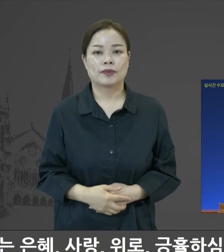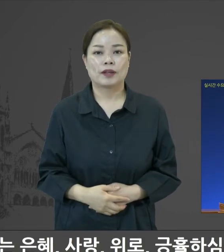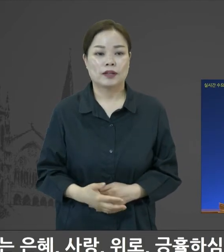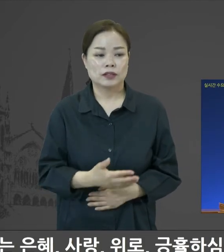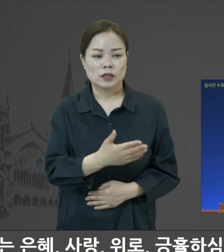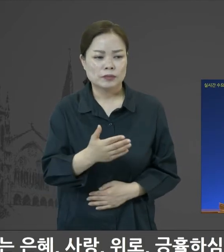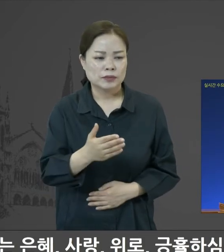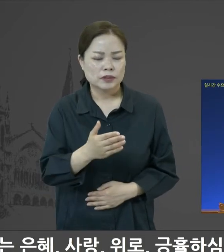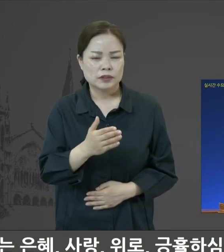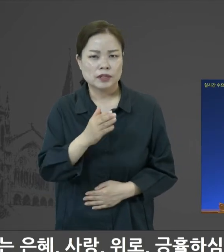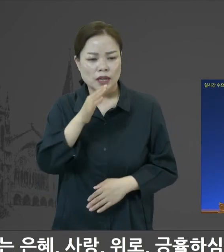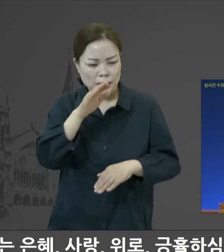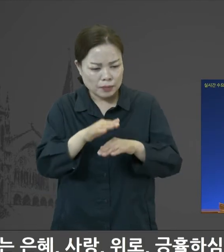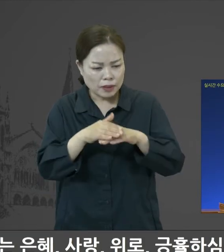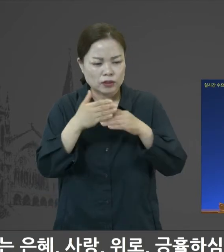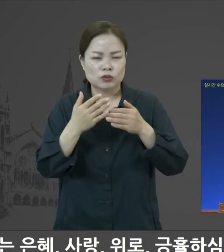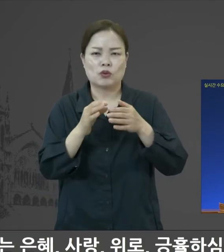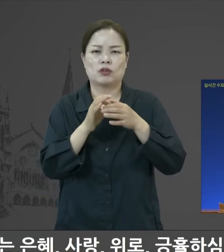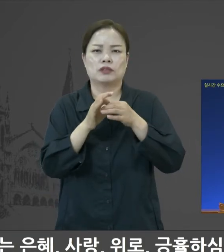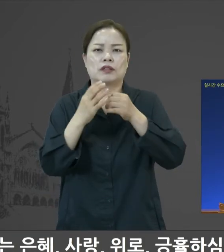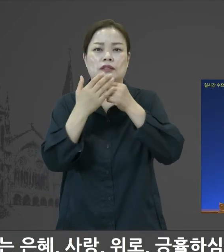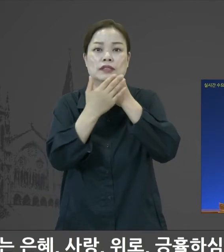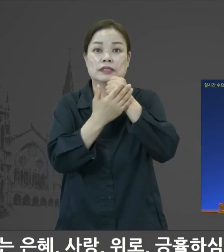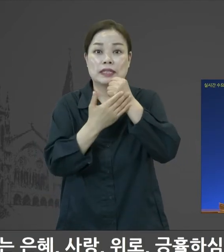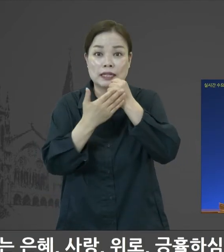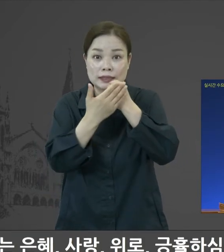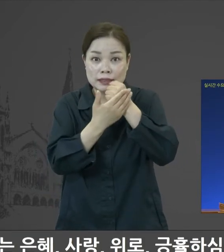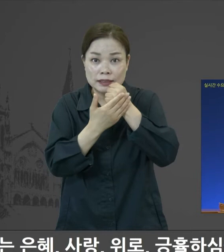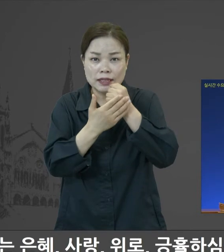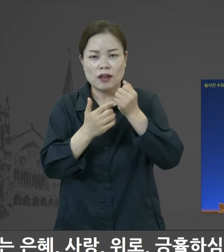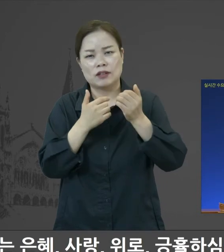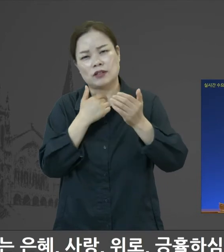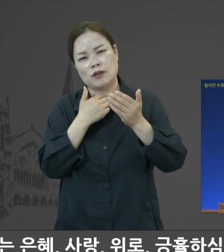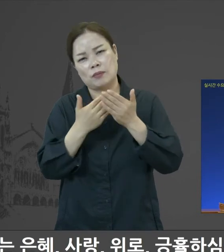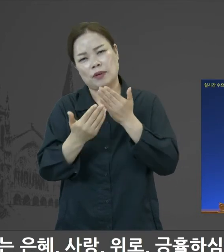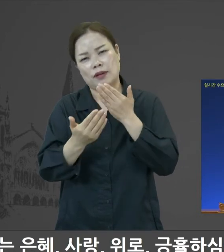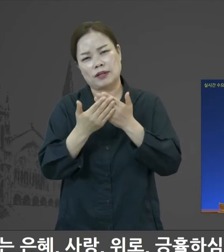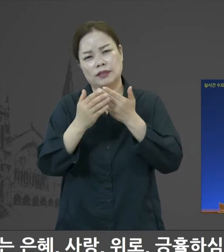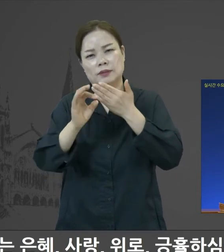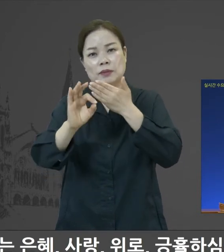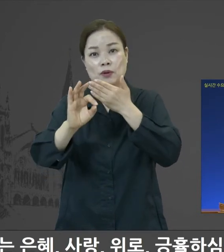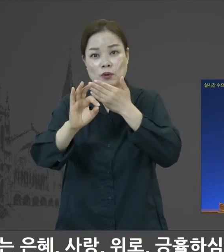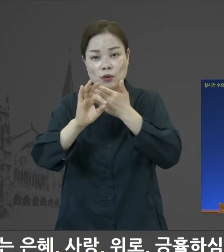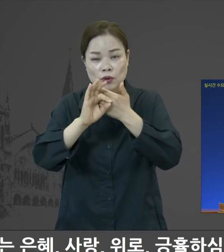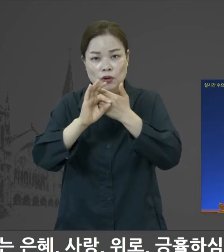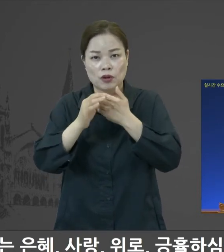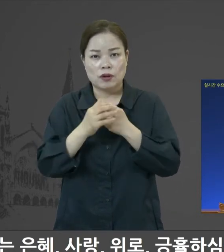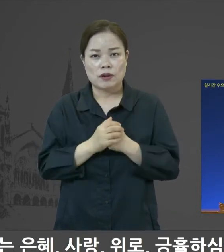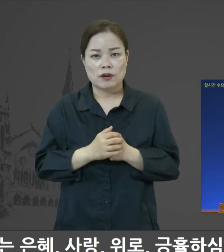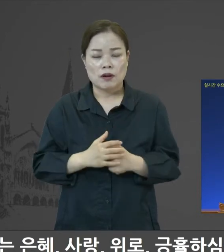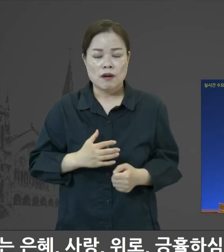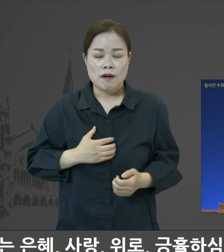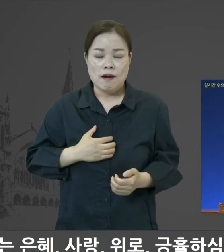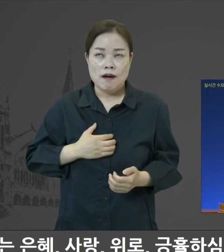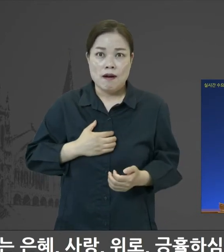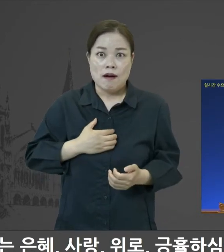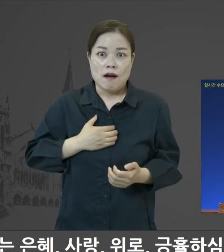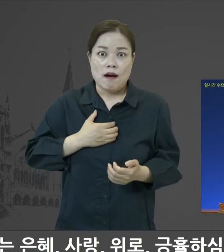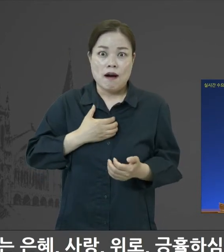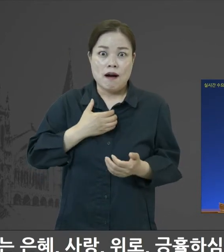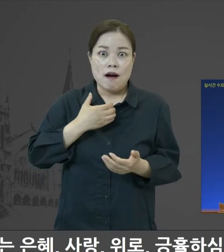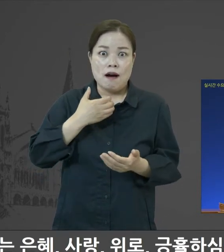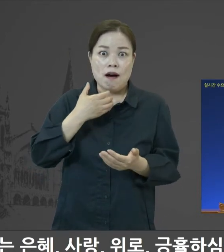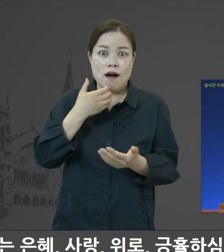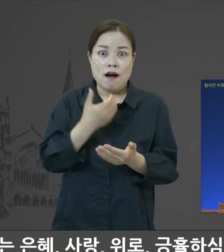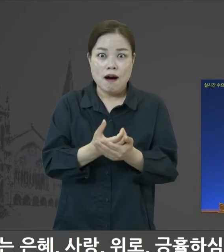여러분이 진정 예배를 통해서 이러한 은혜를 경험하게 되시면 북받쳐 오르는 그 감격으로